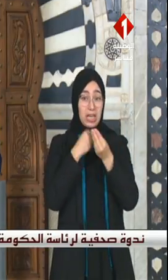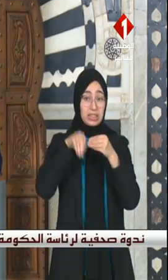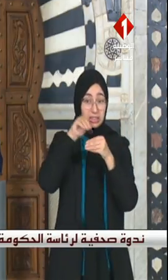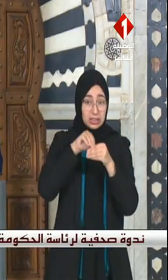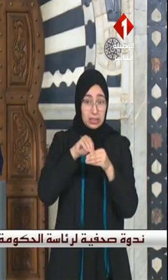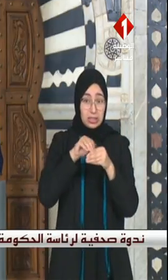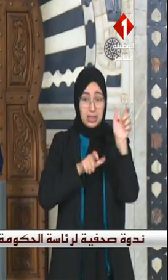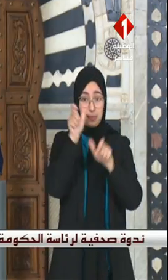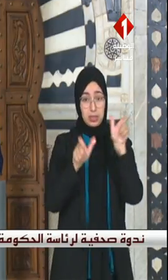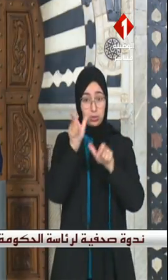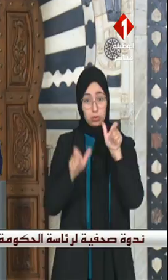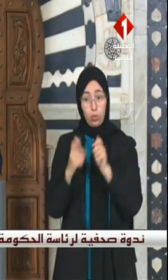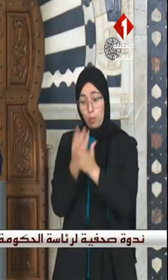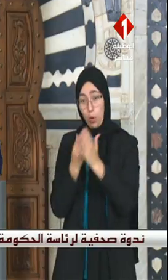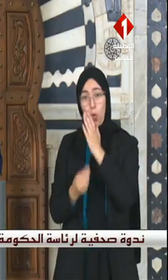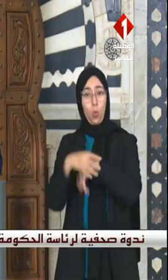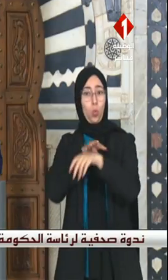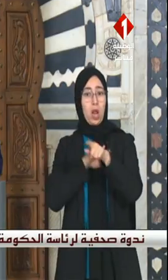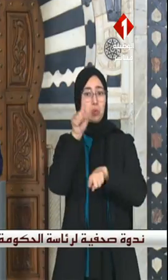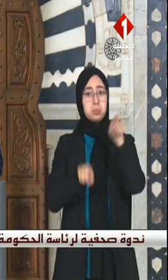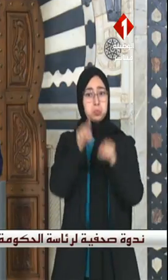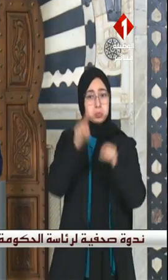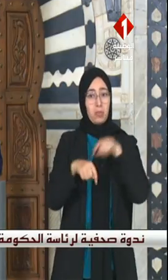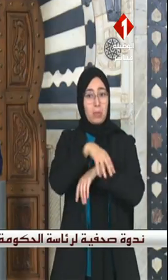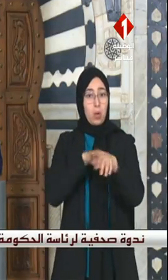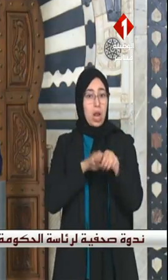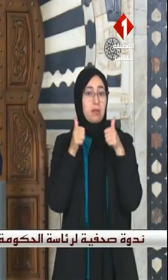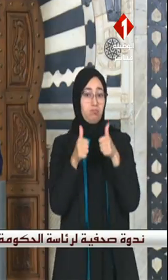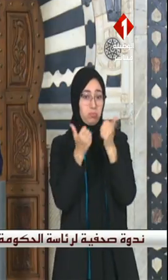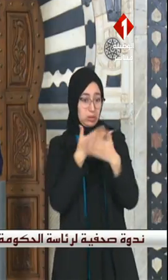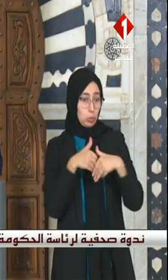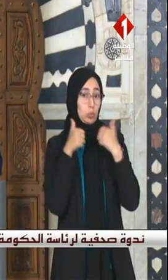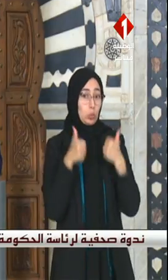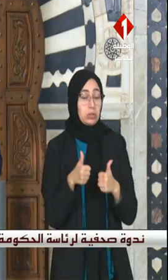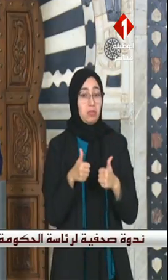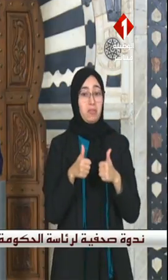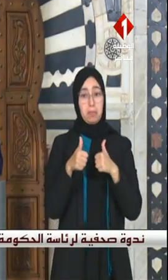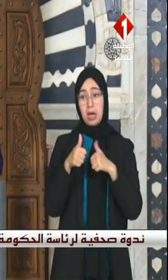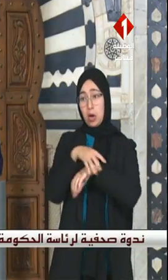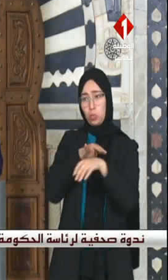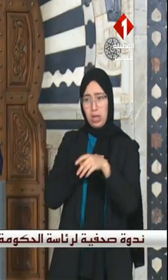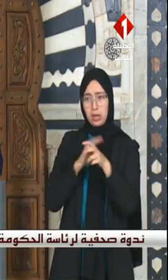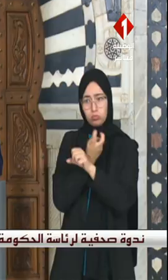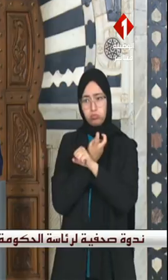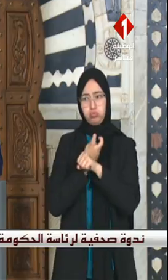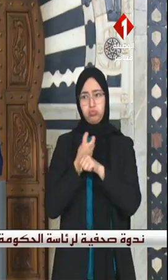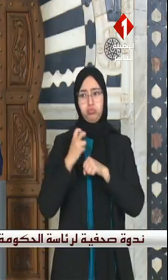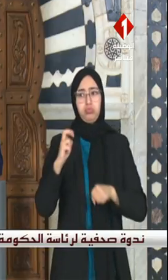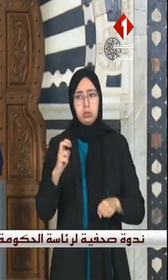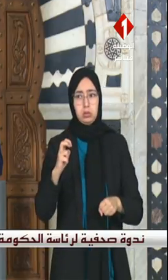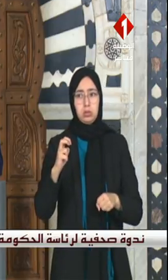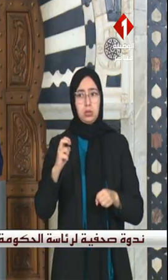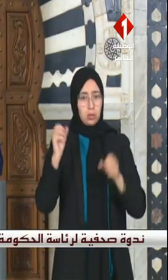فما اختلاف ما بين الولايات، يعني فما ولايات مستقر نوعا ما فيها الوضع، ولايات أكثر خطورة. كانت تقدم لنا